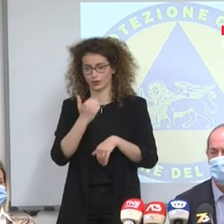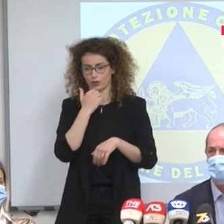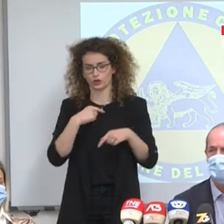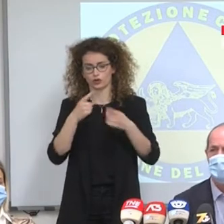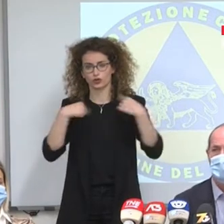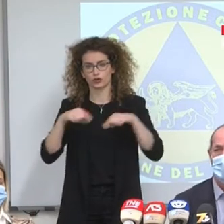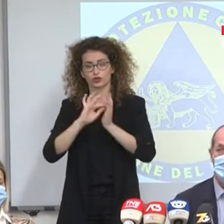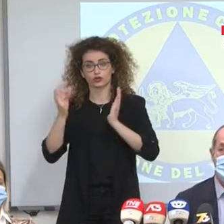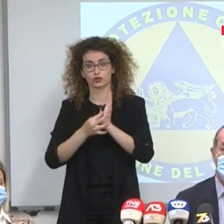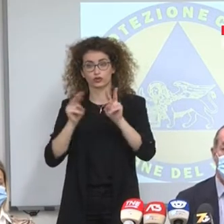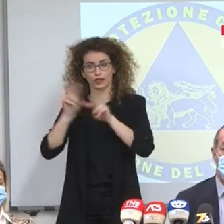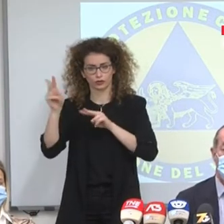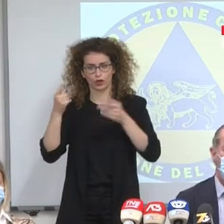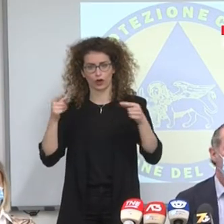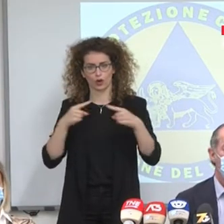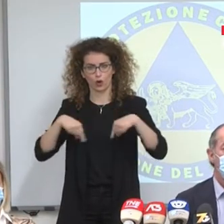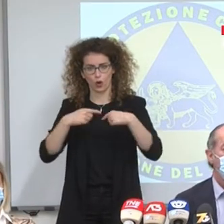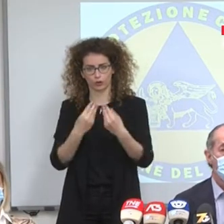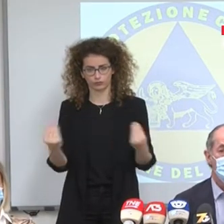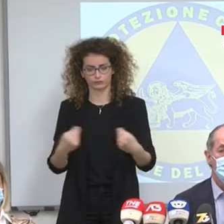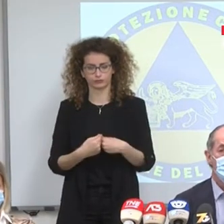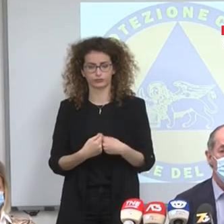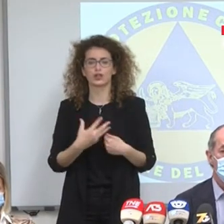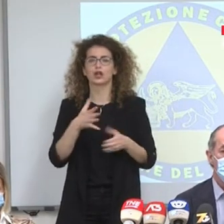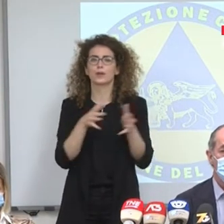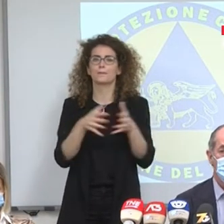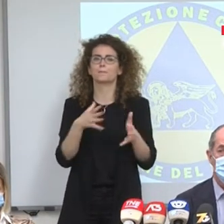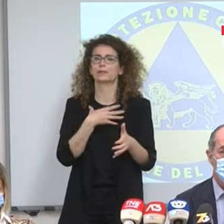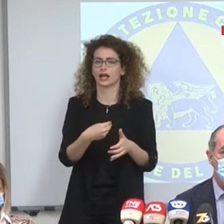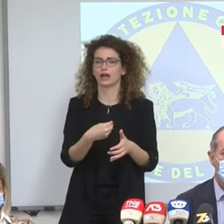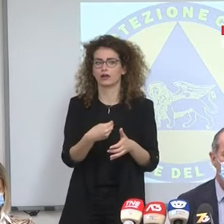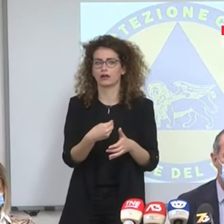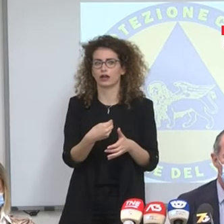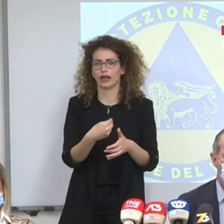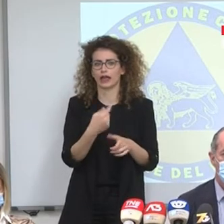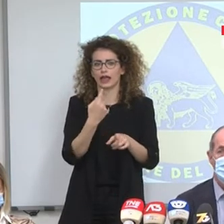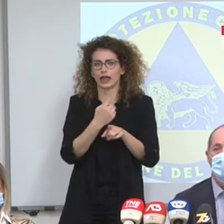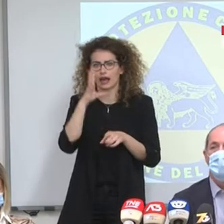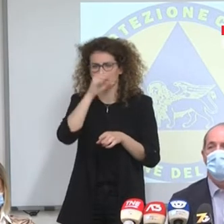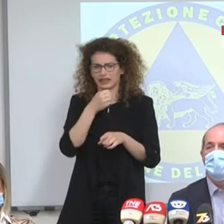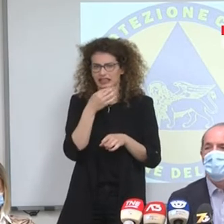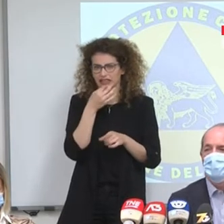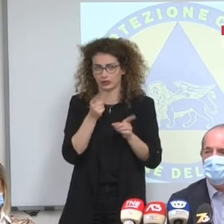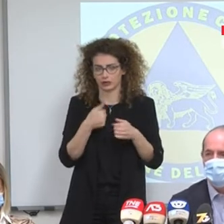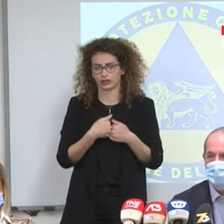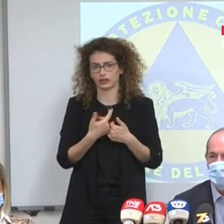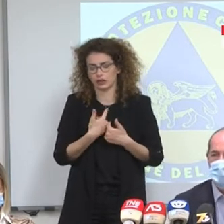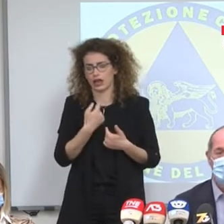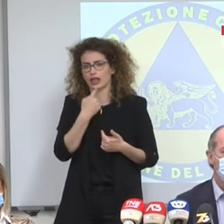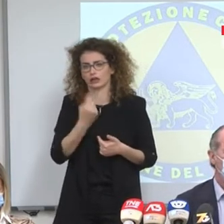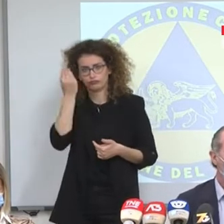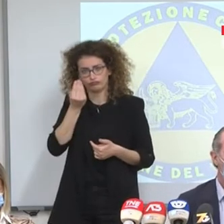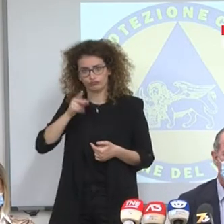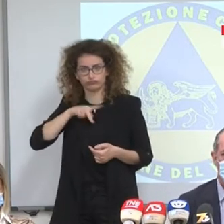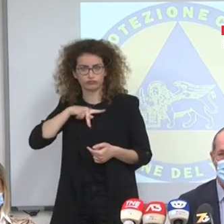livello nazionale, perché zona bianca dobbiamo capirci anche su cosa intendiamo per zona bianca. Allora, io vi dico qual è la mia posizione e